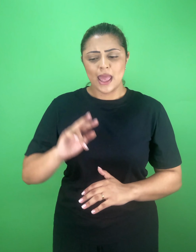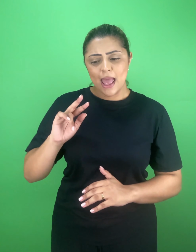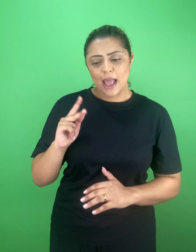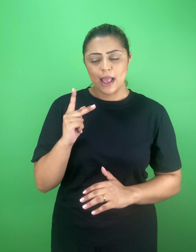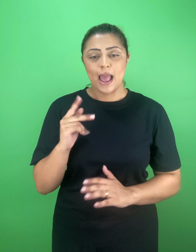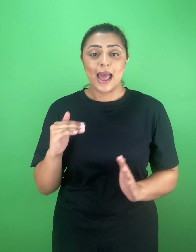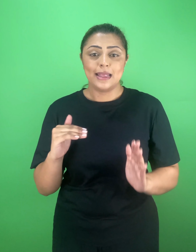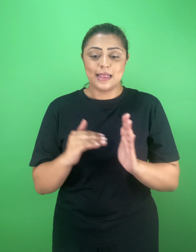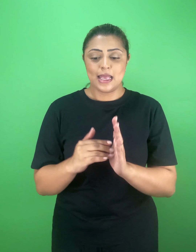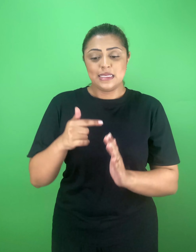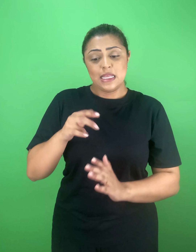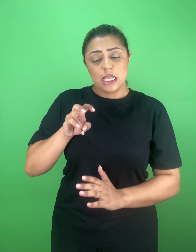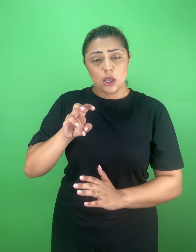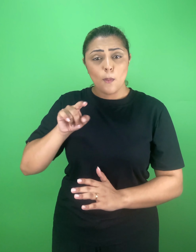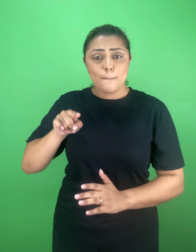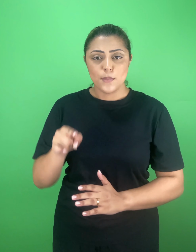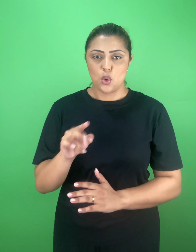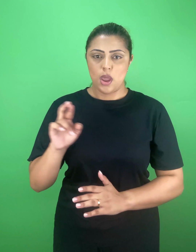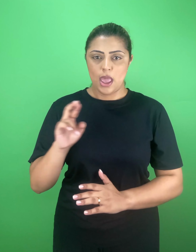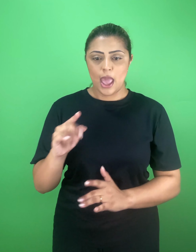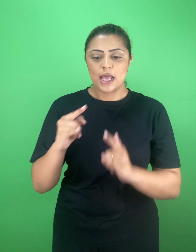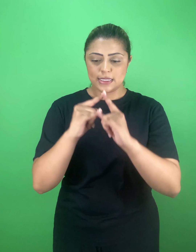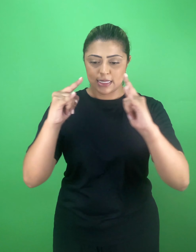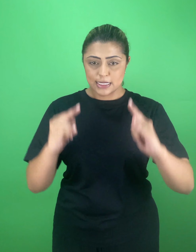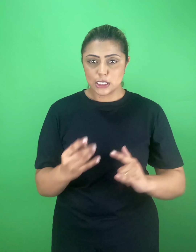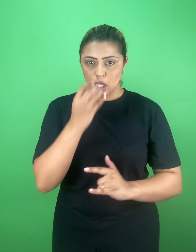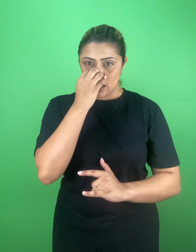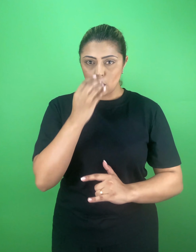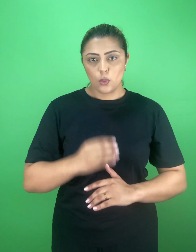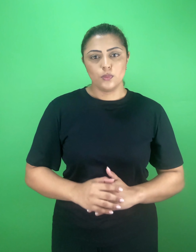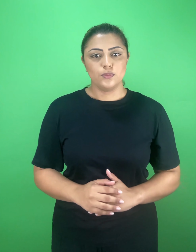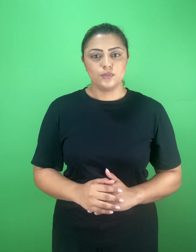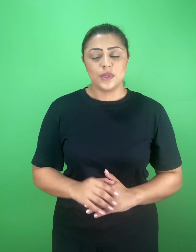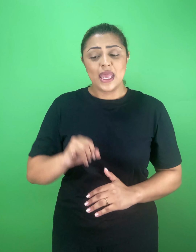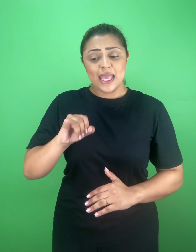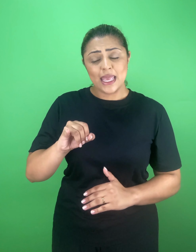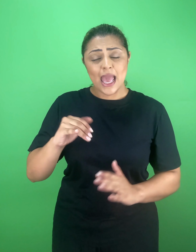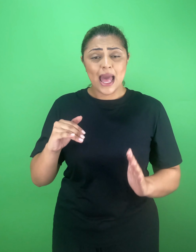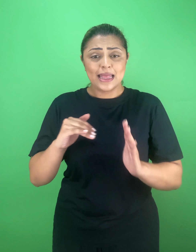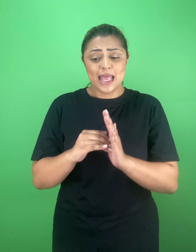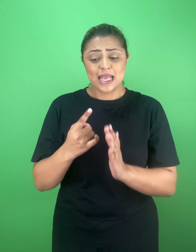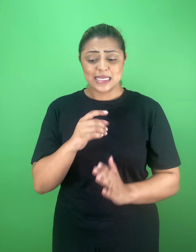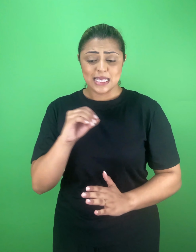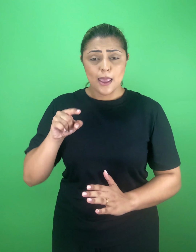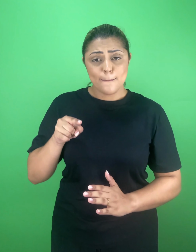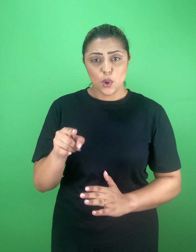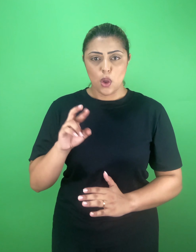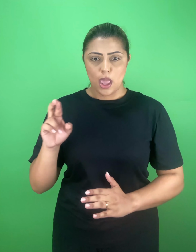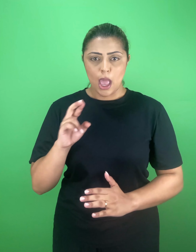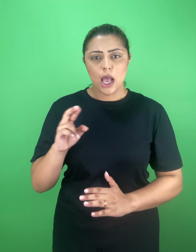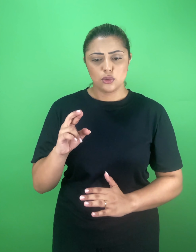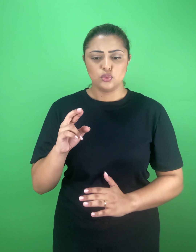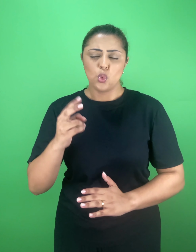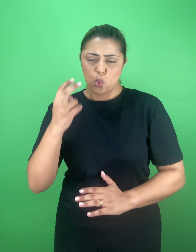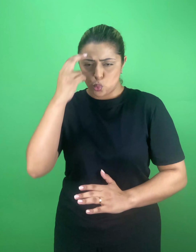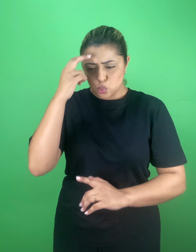Até R 75.000 para circo I. Até R 100.000 para culturas populares J.